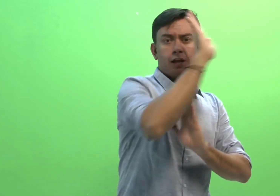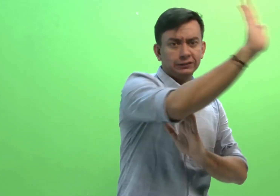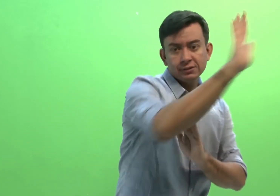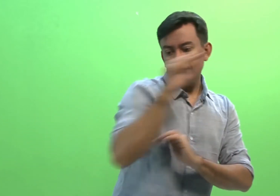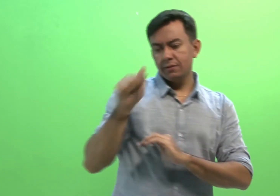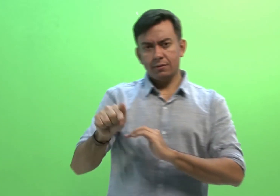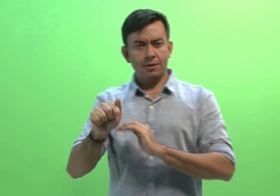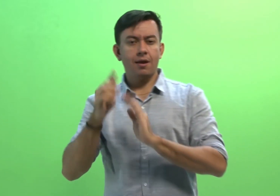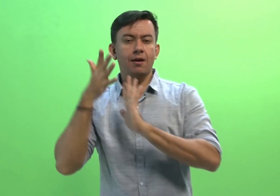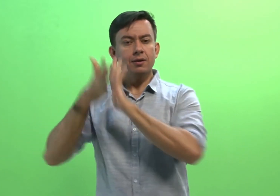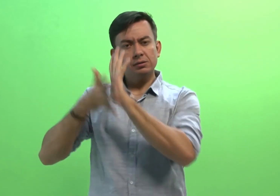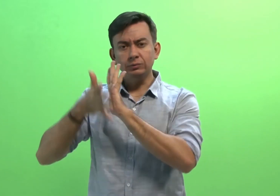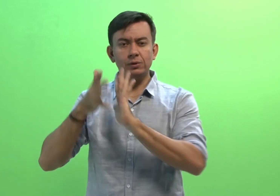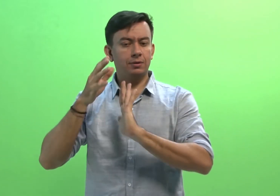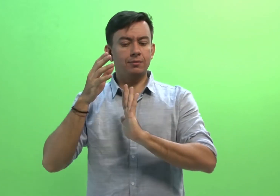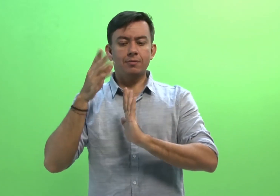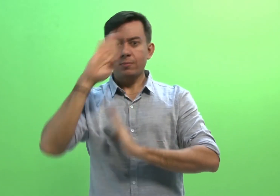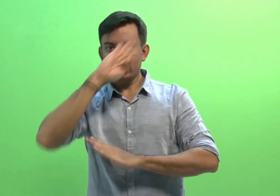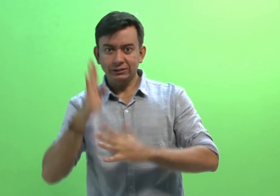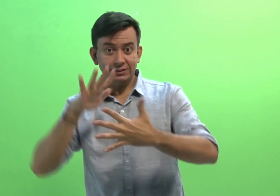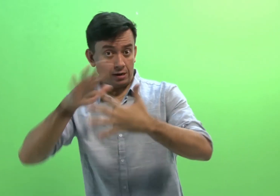estrutura e no Brasil a língua de sinais tem uma outra estrutura.